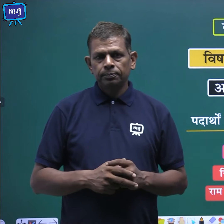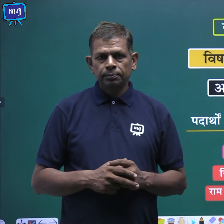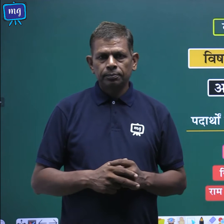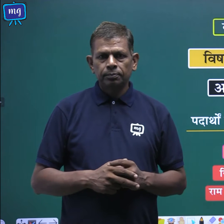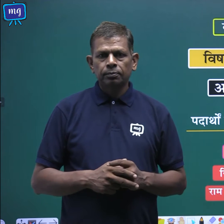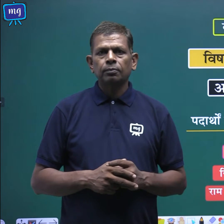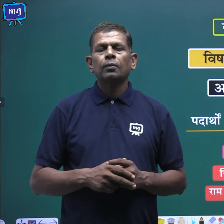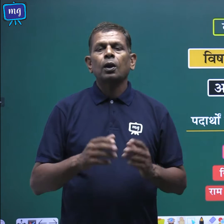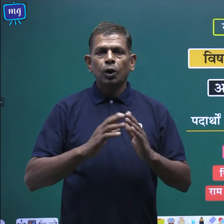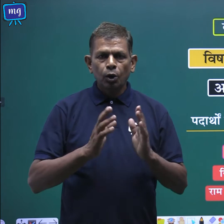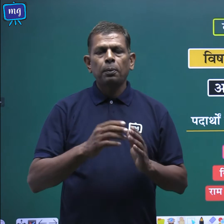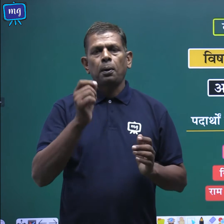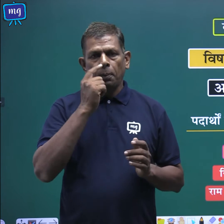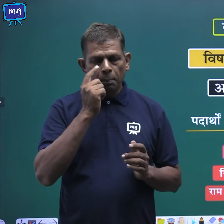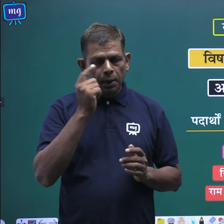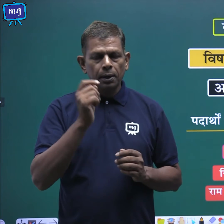घरों में मम्मी